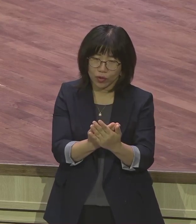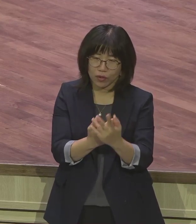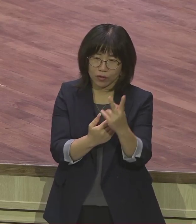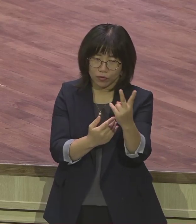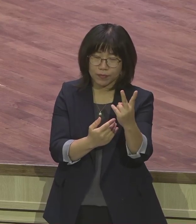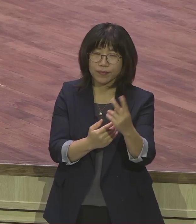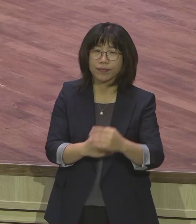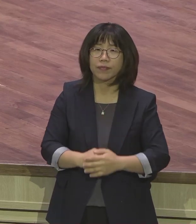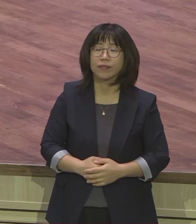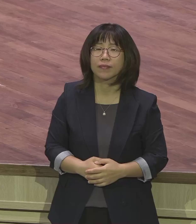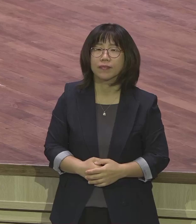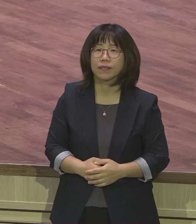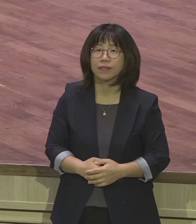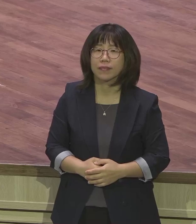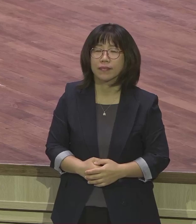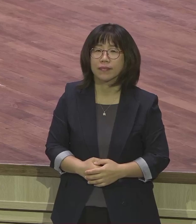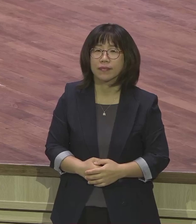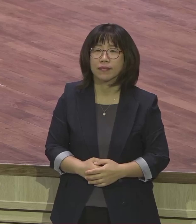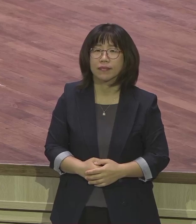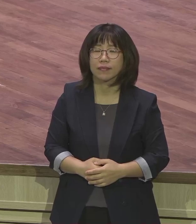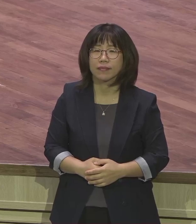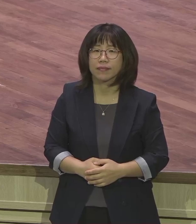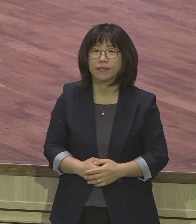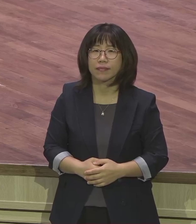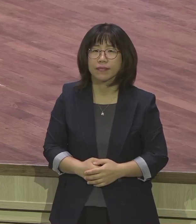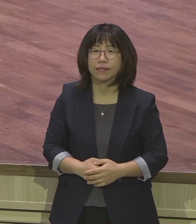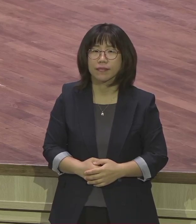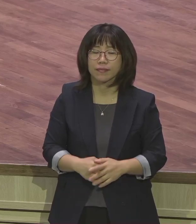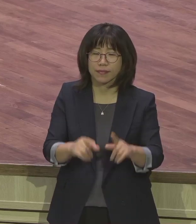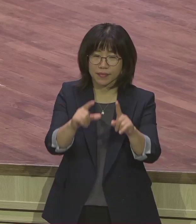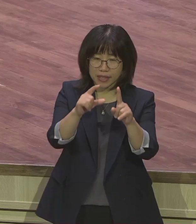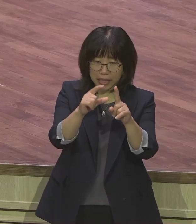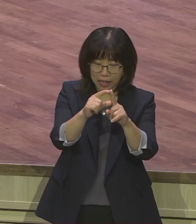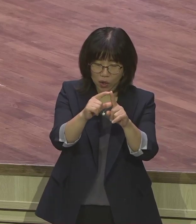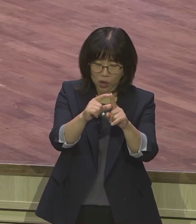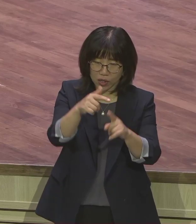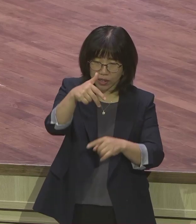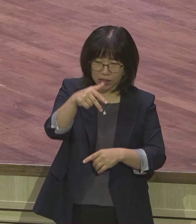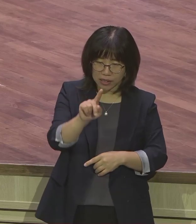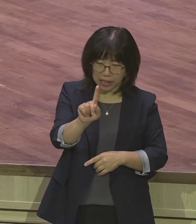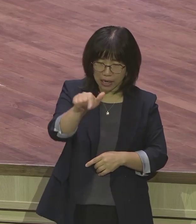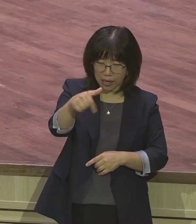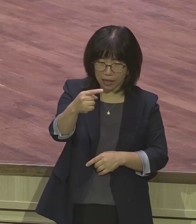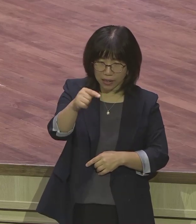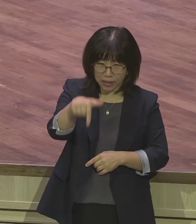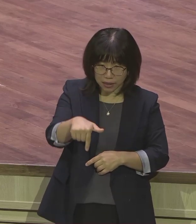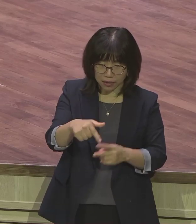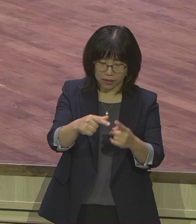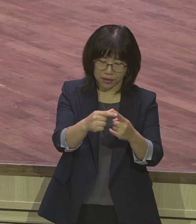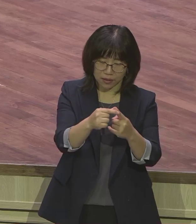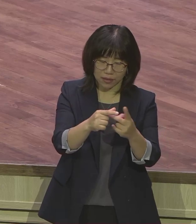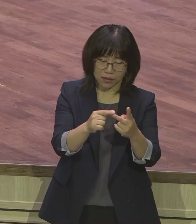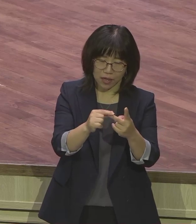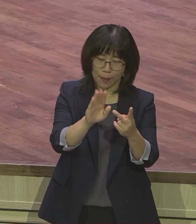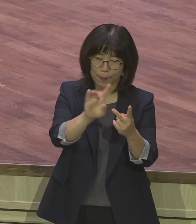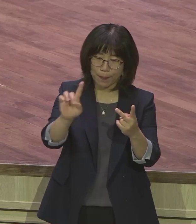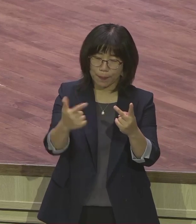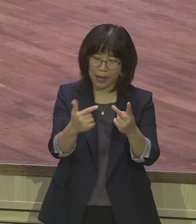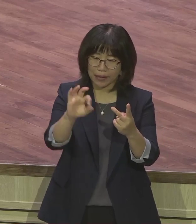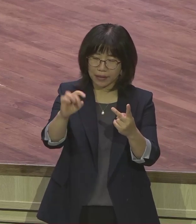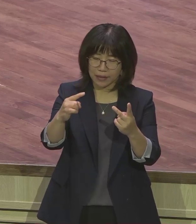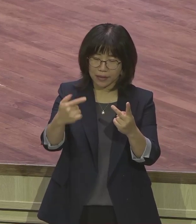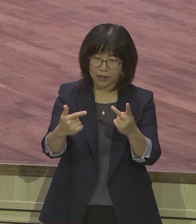단어 그게 뭐냐 자극과 반응입니다 정말